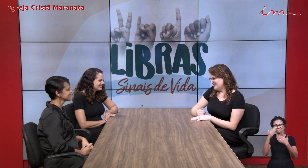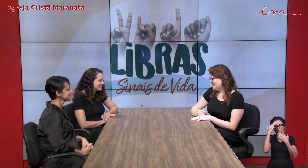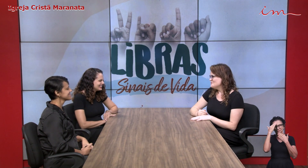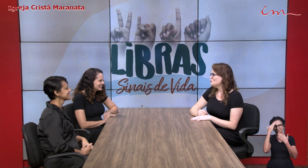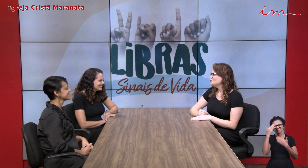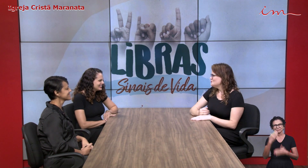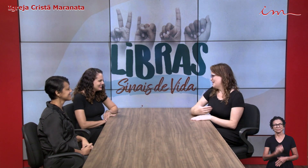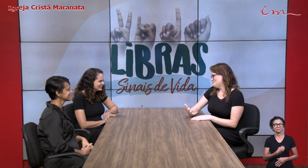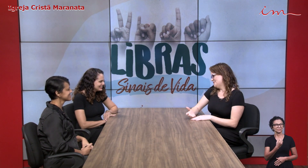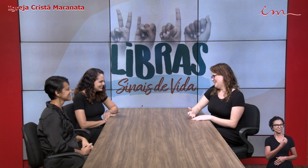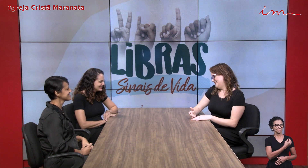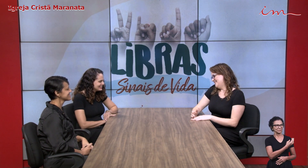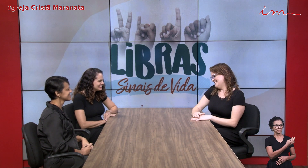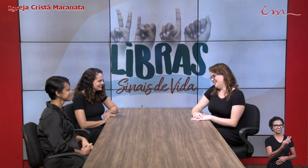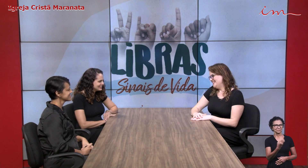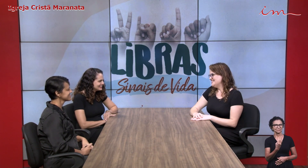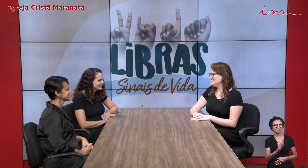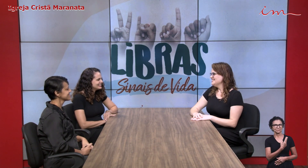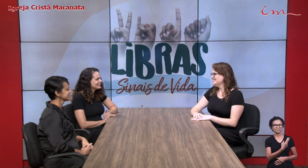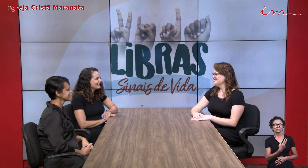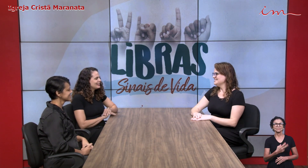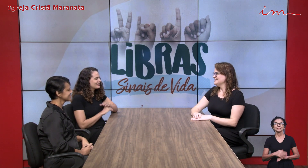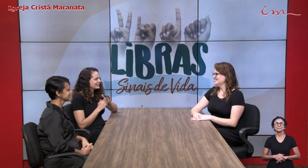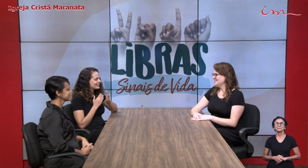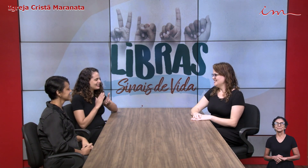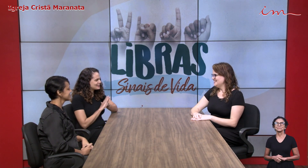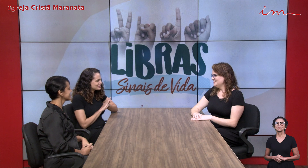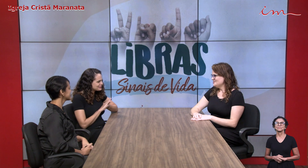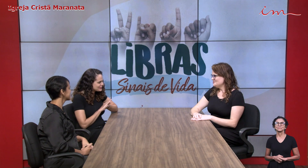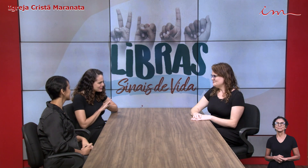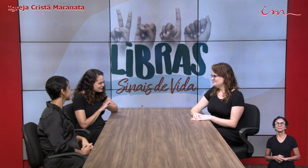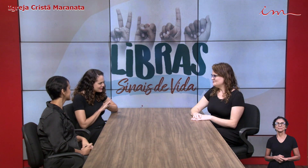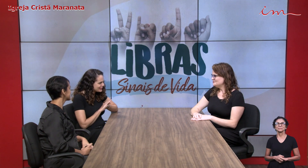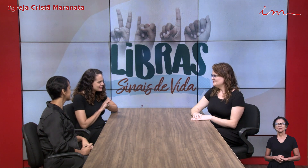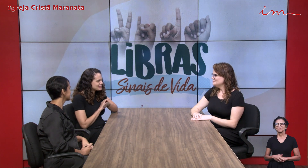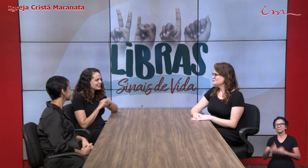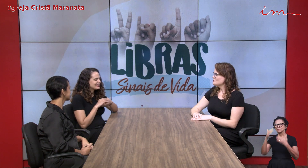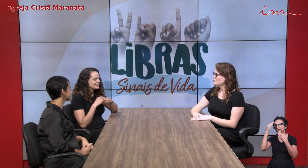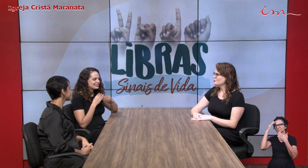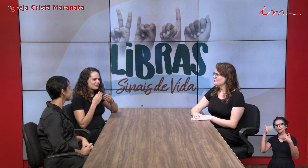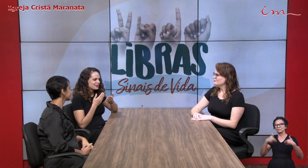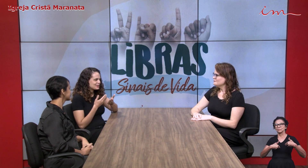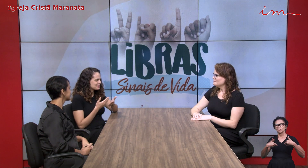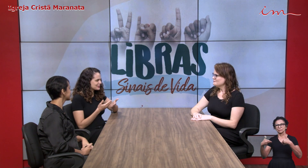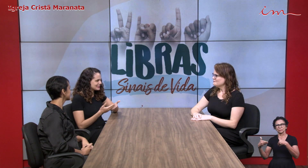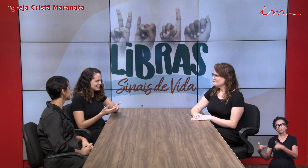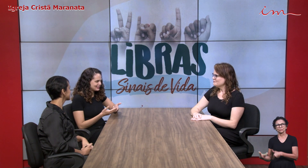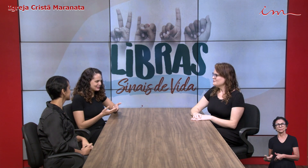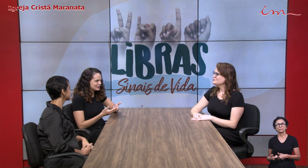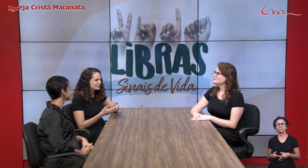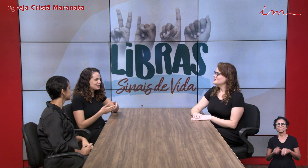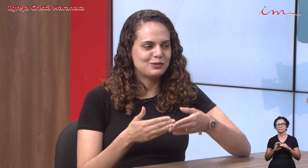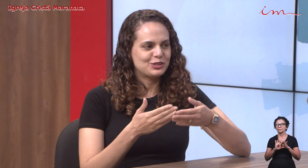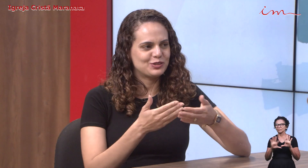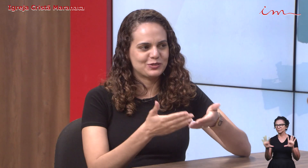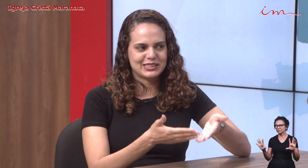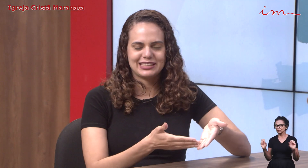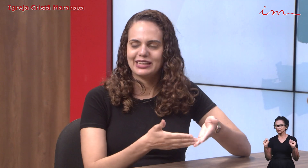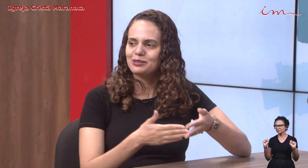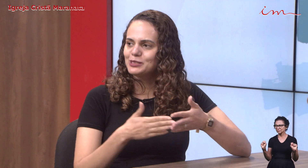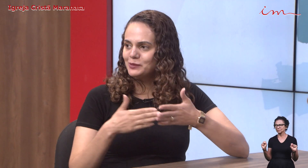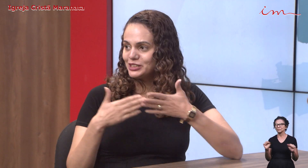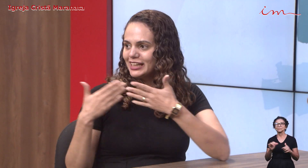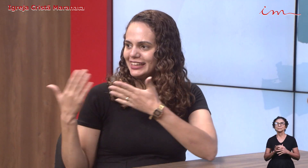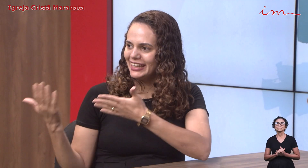irmãs aqui, muito obrigada por estar aqui com a gente. Eu agradeço, Fri, o convite, sempre à disposição, me despedir de